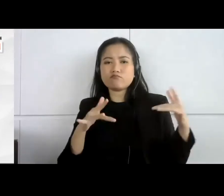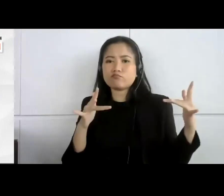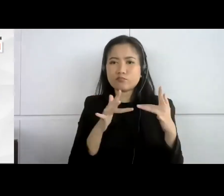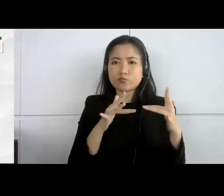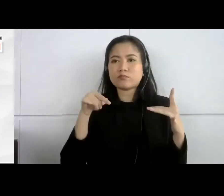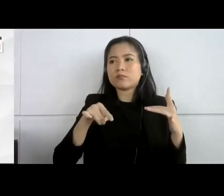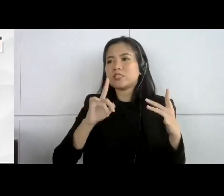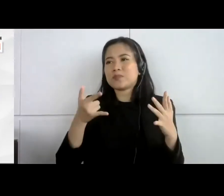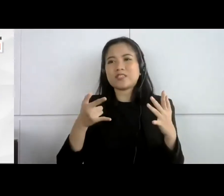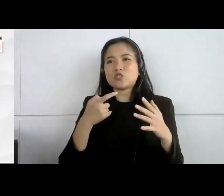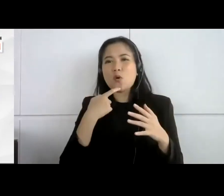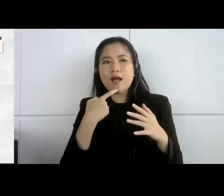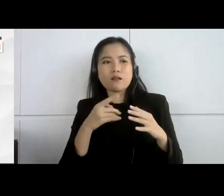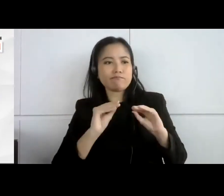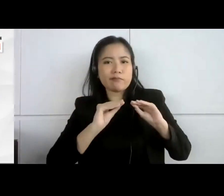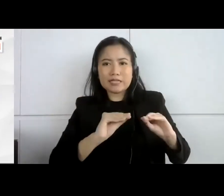hampir-hampir terabaikan.